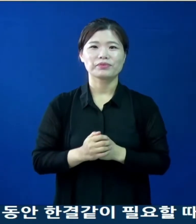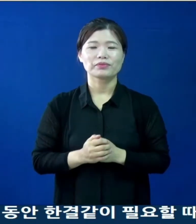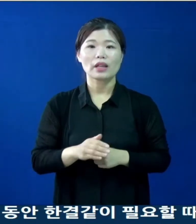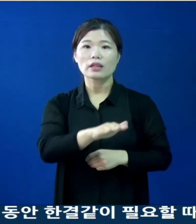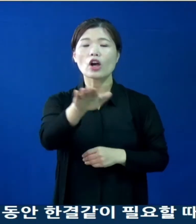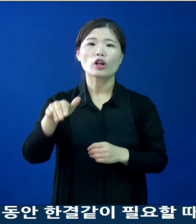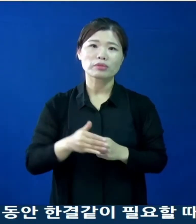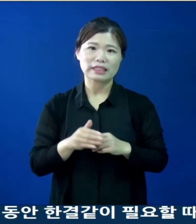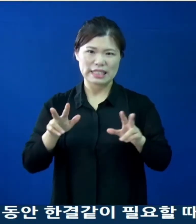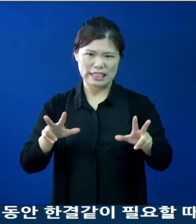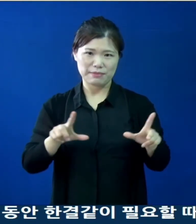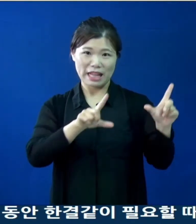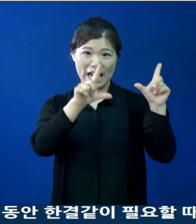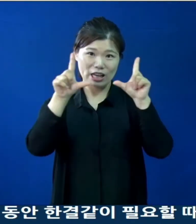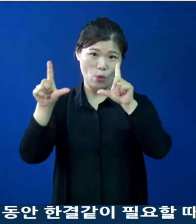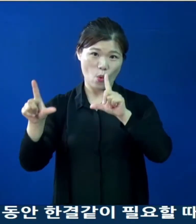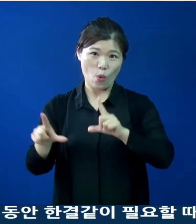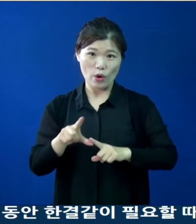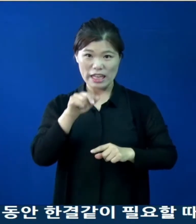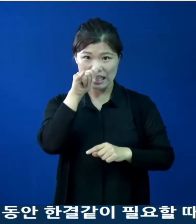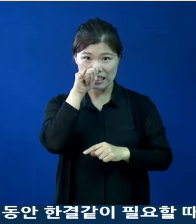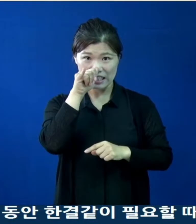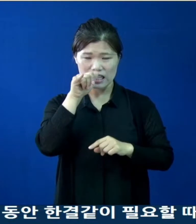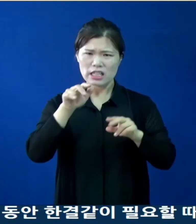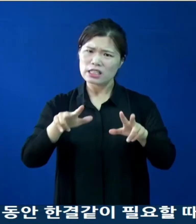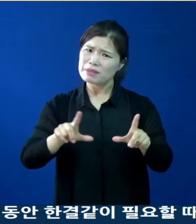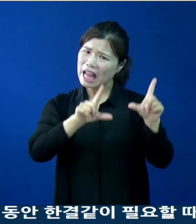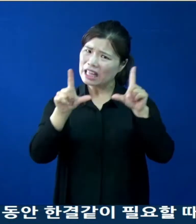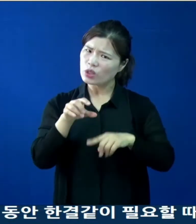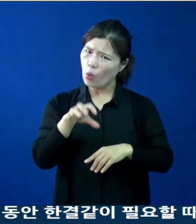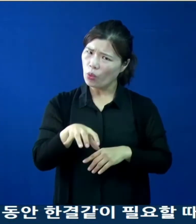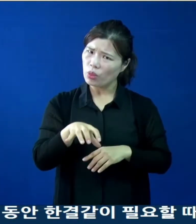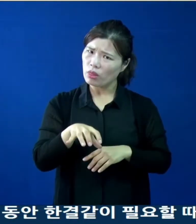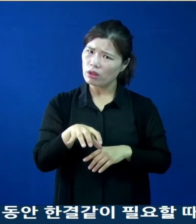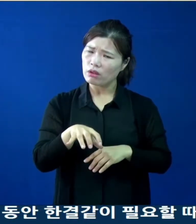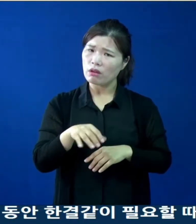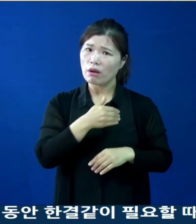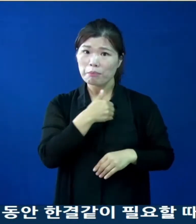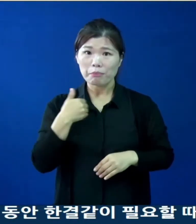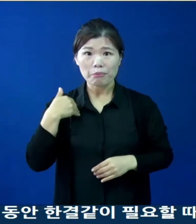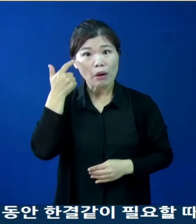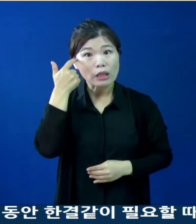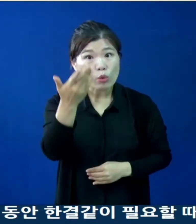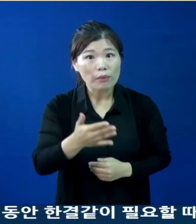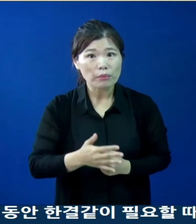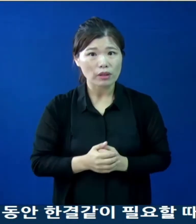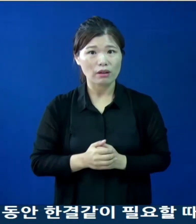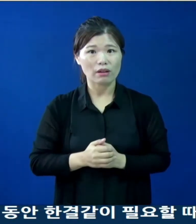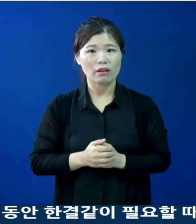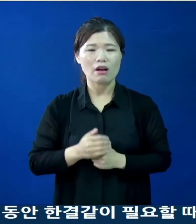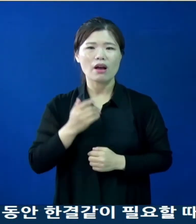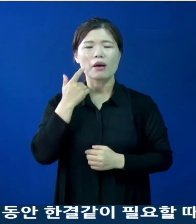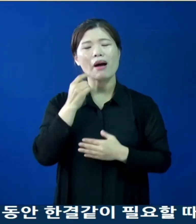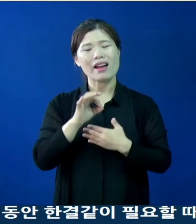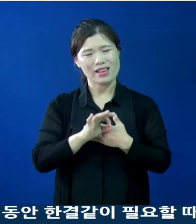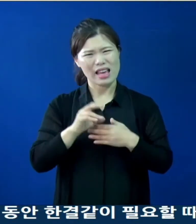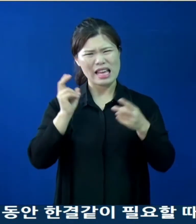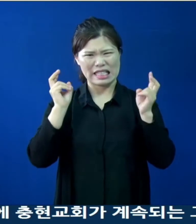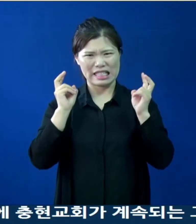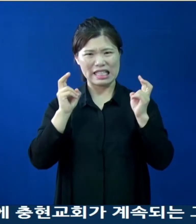여러분은 지금 살고 계신 거주 환경에 만족하고 계십니까? 만약